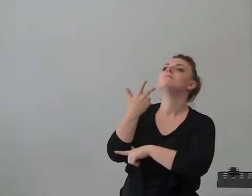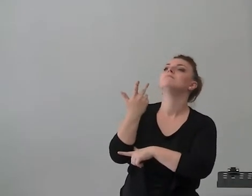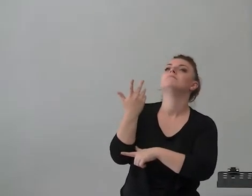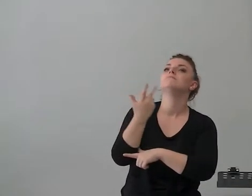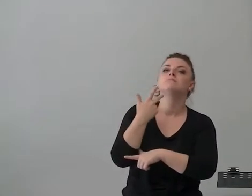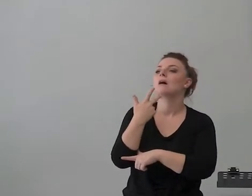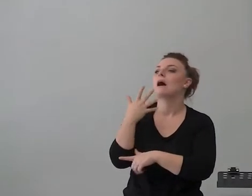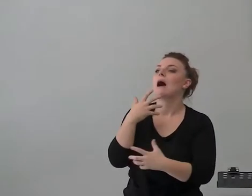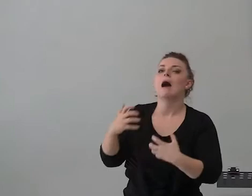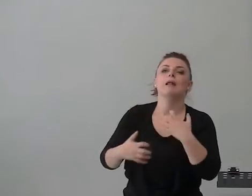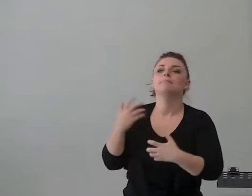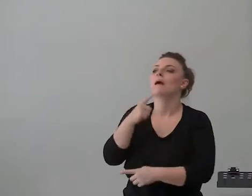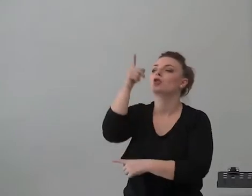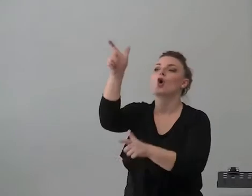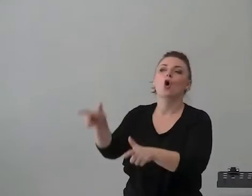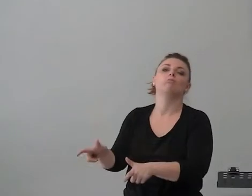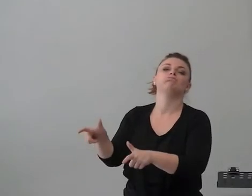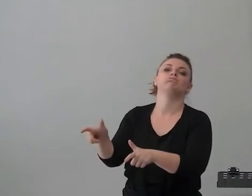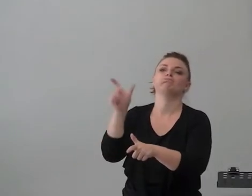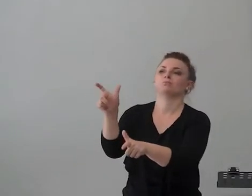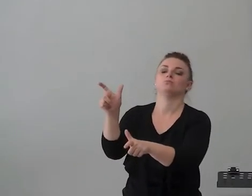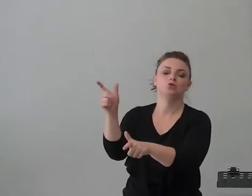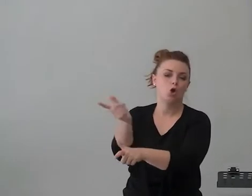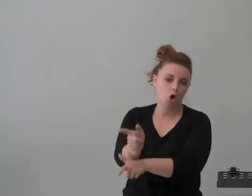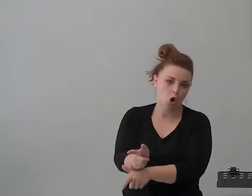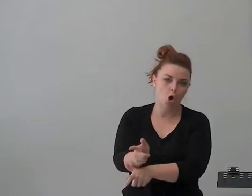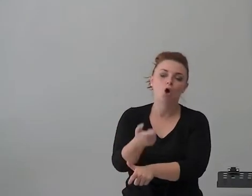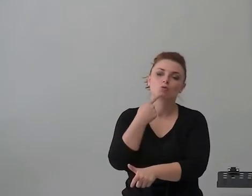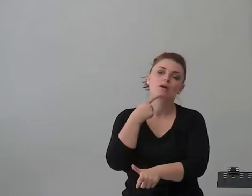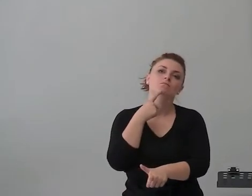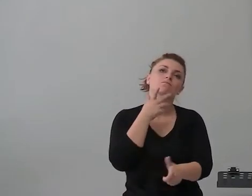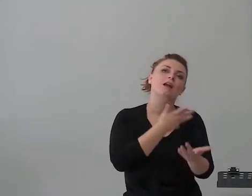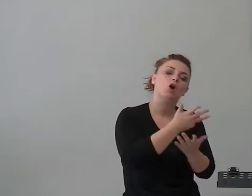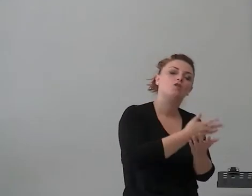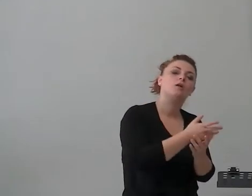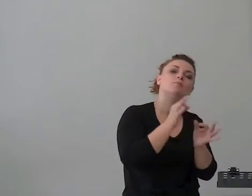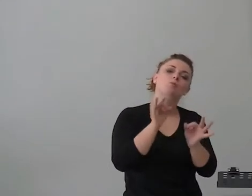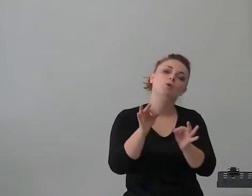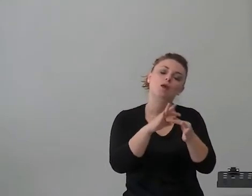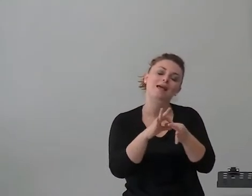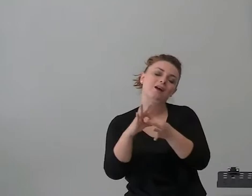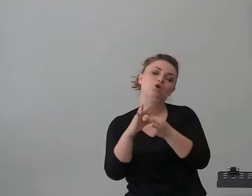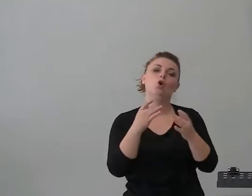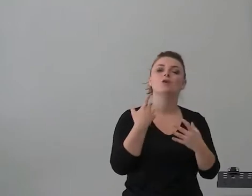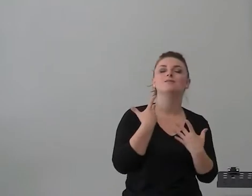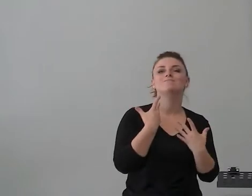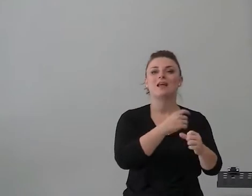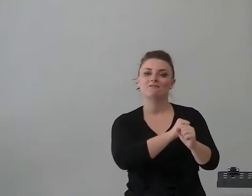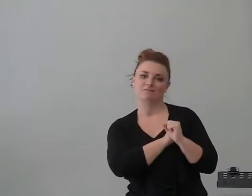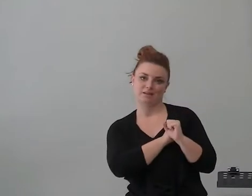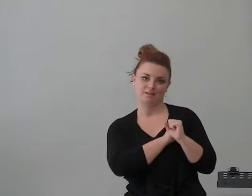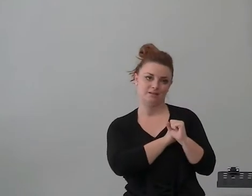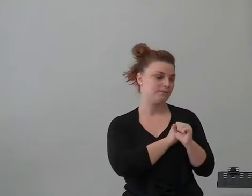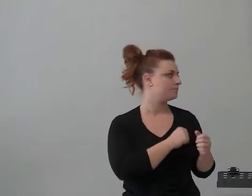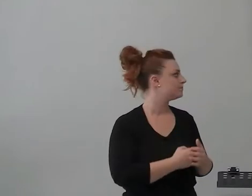Gesù sta parlando della fede. Versetto 22. Gesù rispose loro e disse loro: abbiate